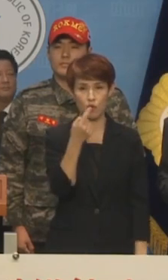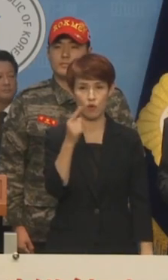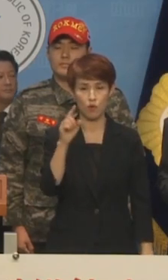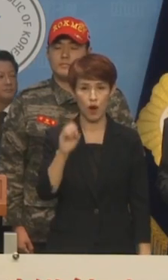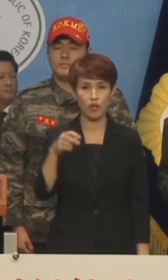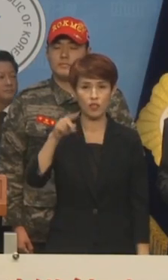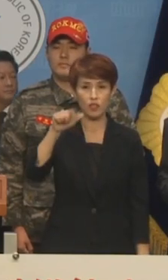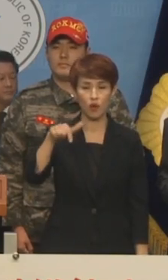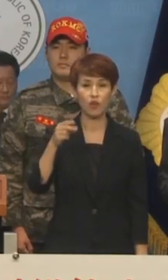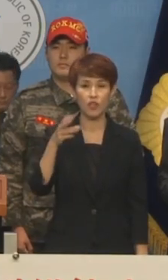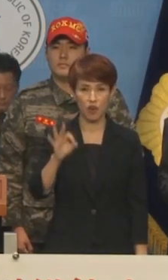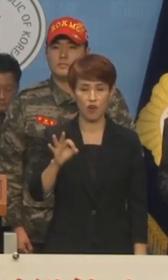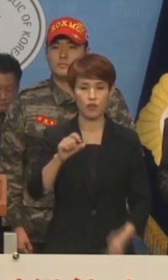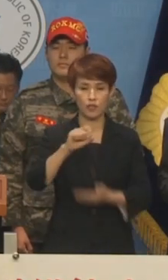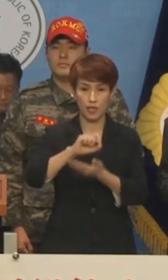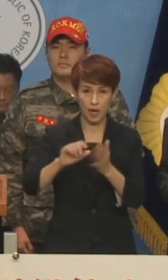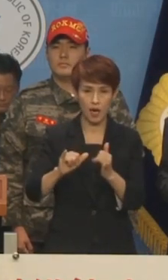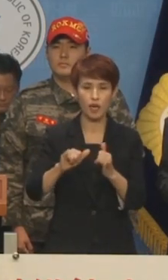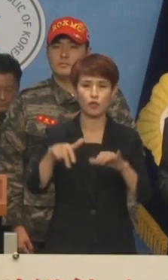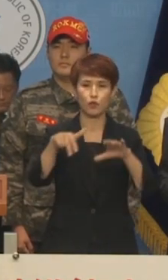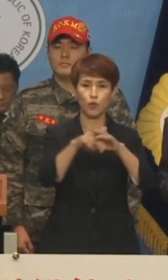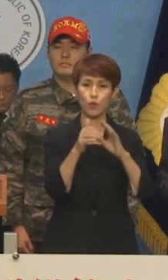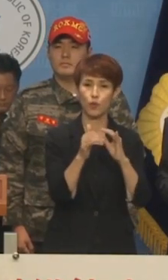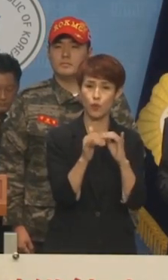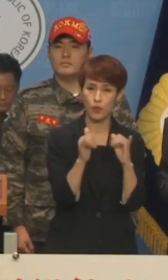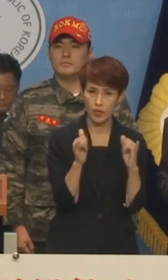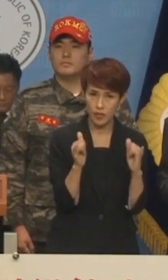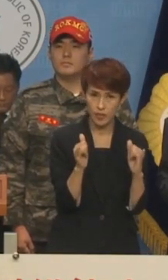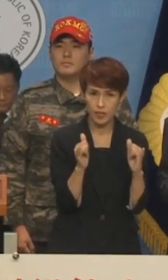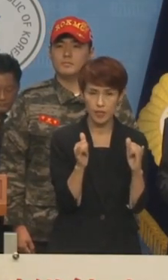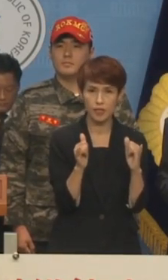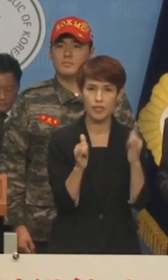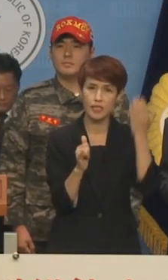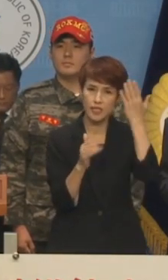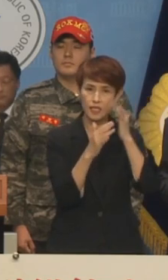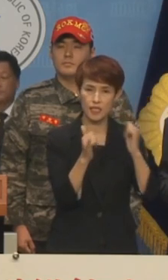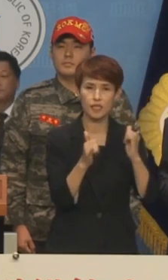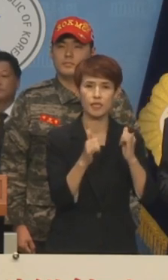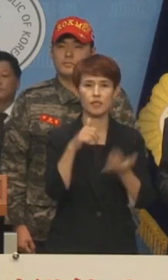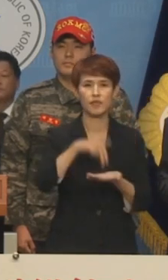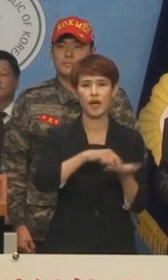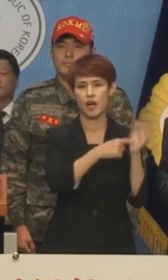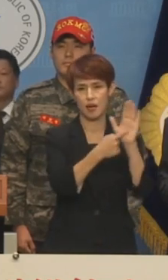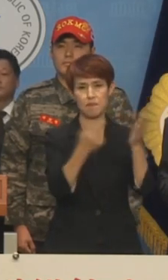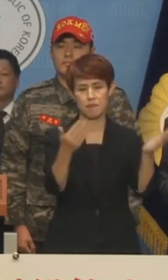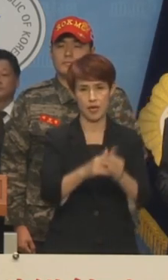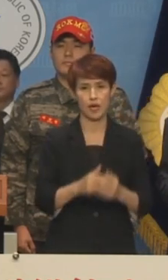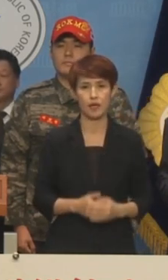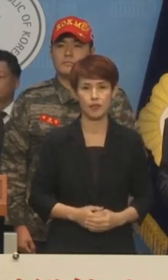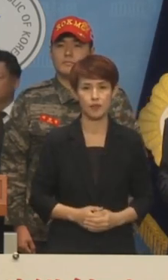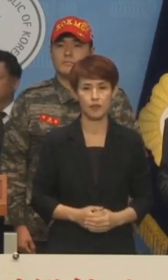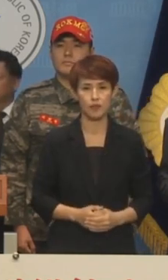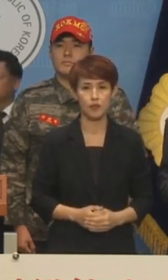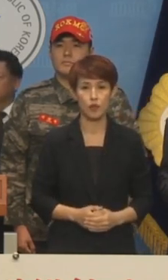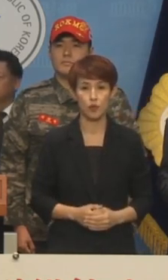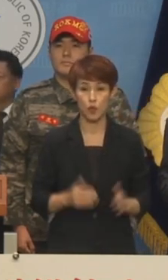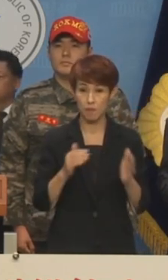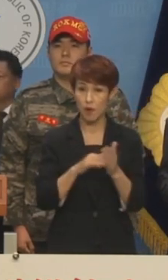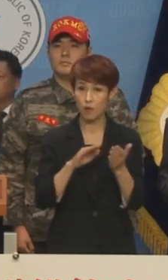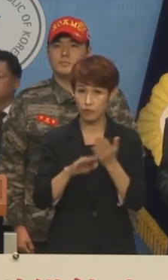비롯한 지식인, 종교인 입장 표명 기자회견이 있었고요. 지금 이 기자회견이 있고 이거 끝난